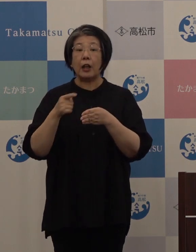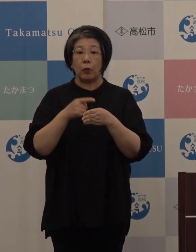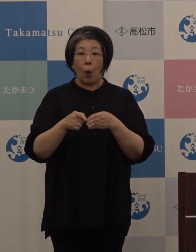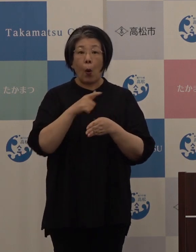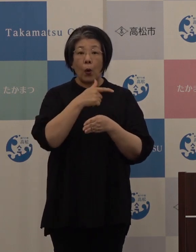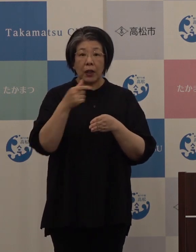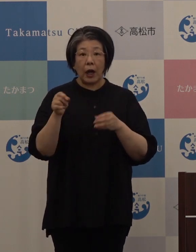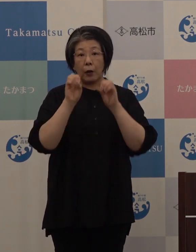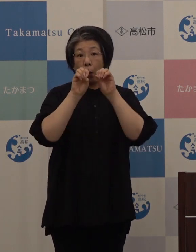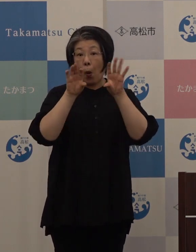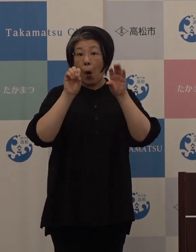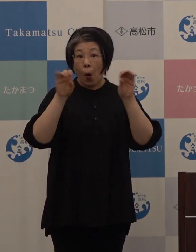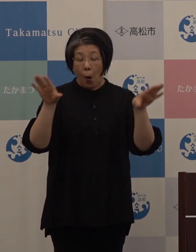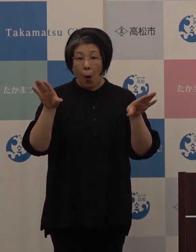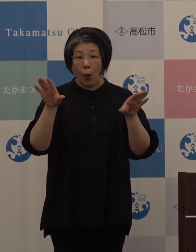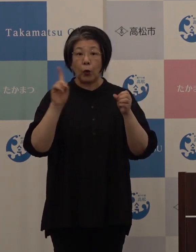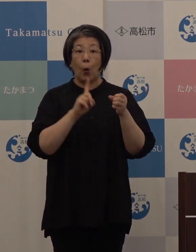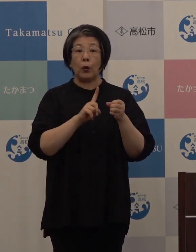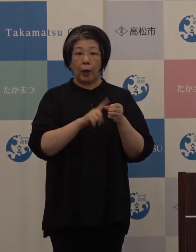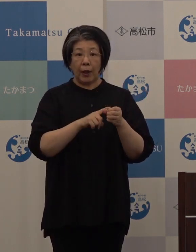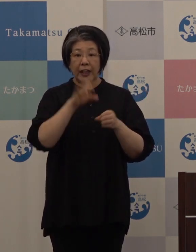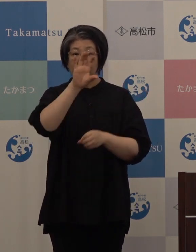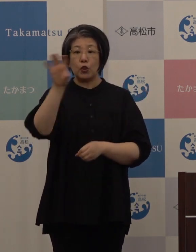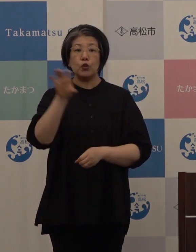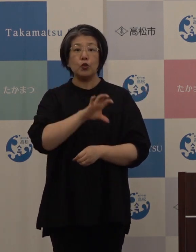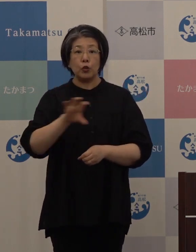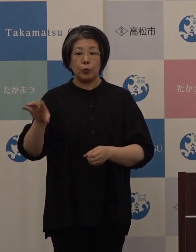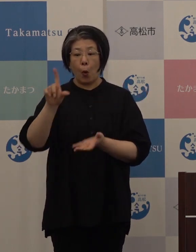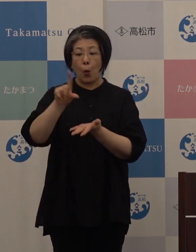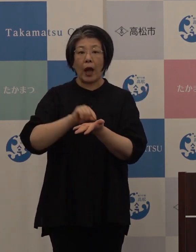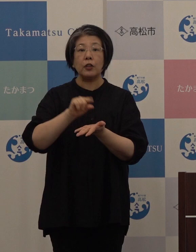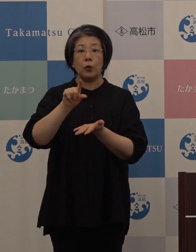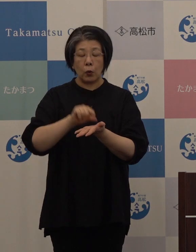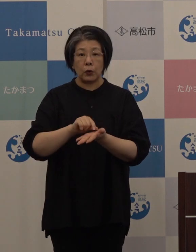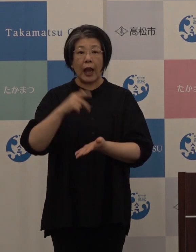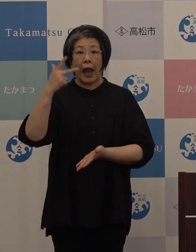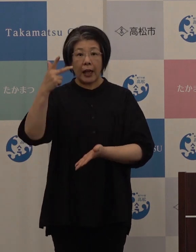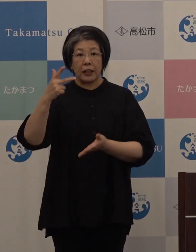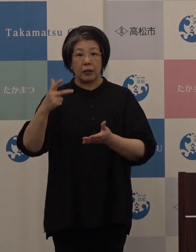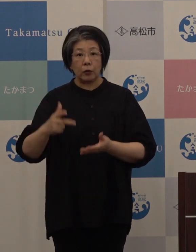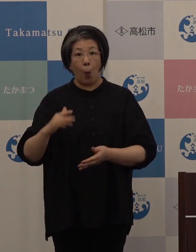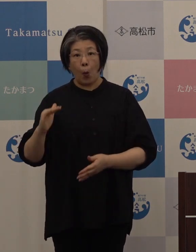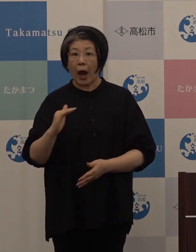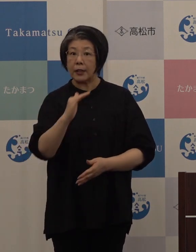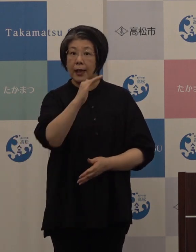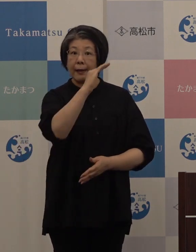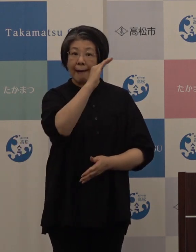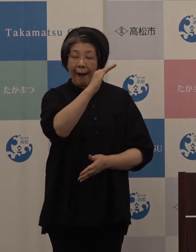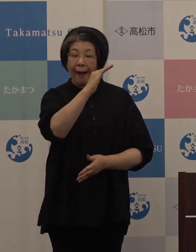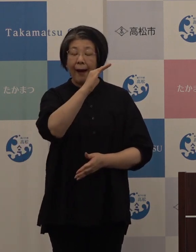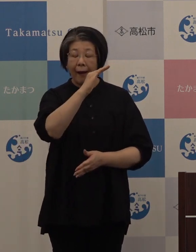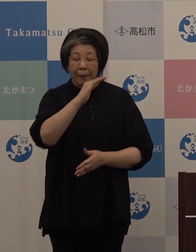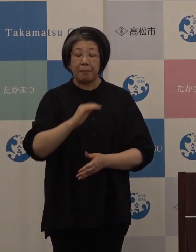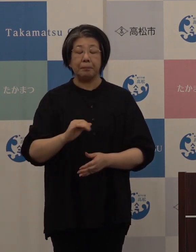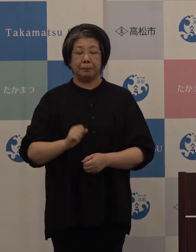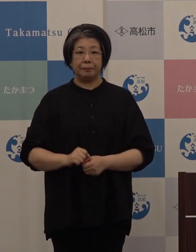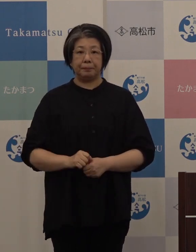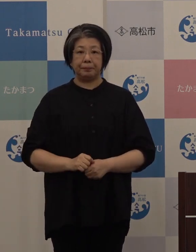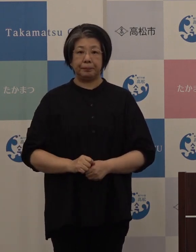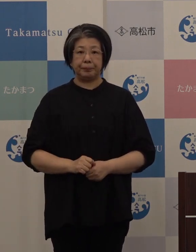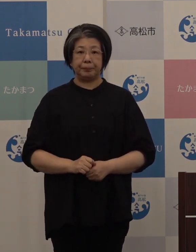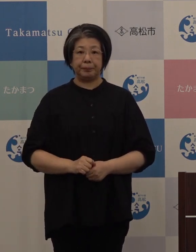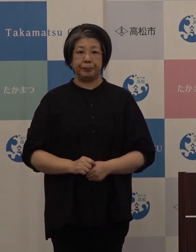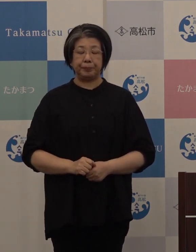でこの Zoom を活用して本市の活性化に取り組んでまいりたいとの考えを報告させていただいたところでござい